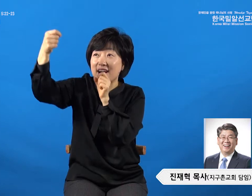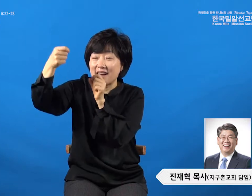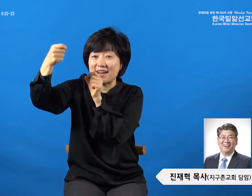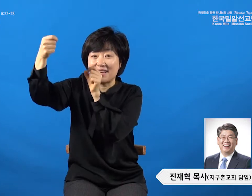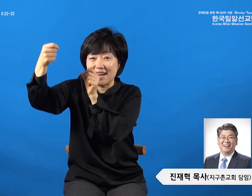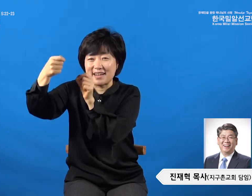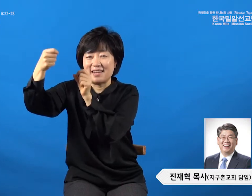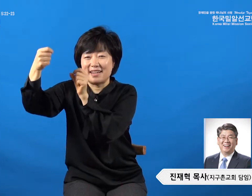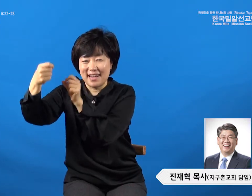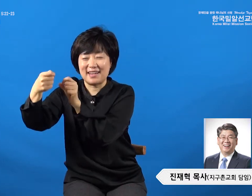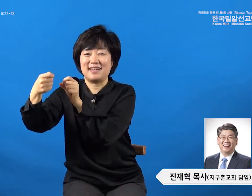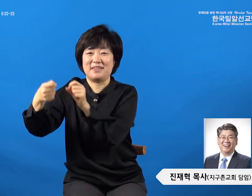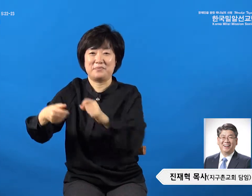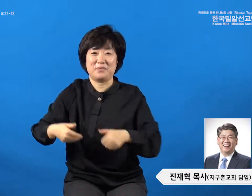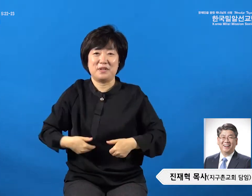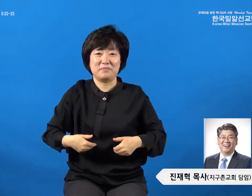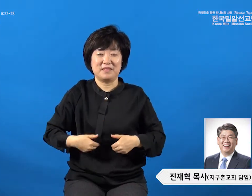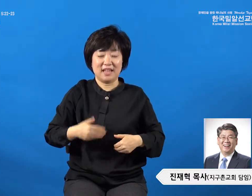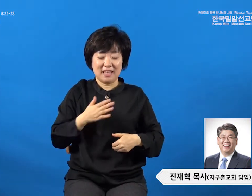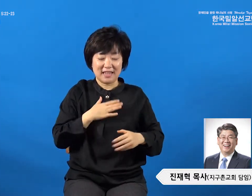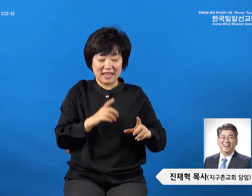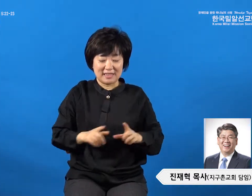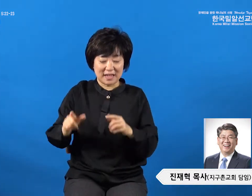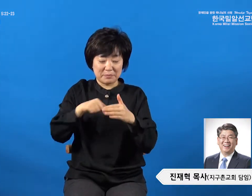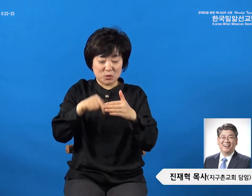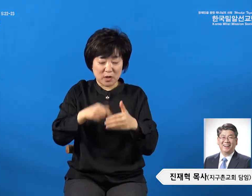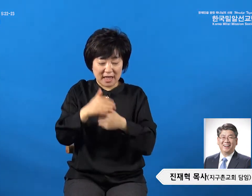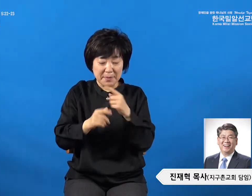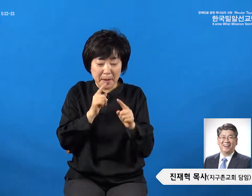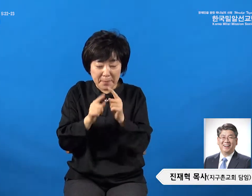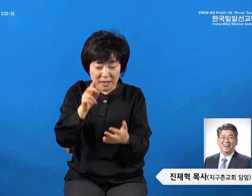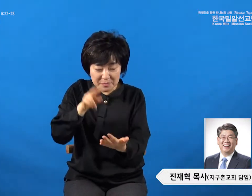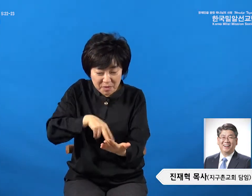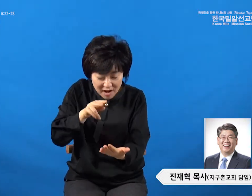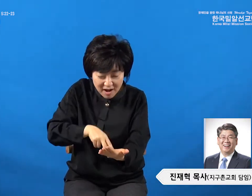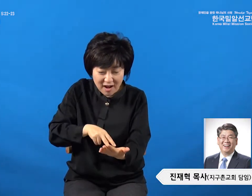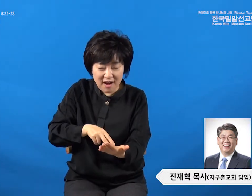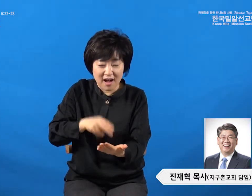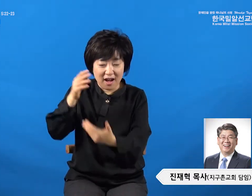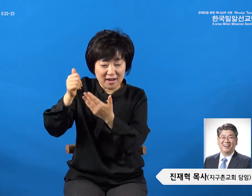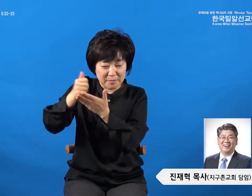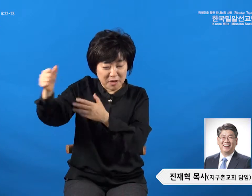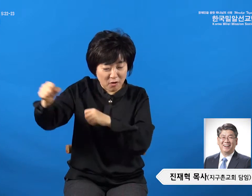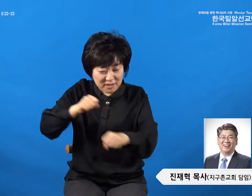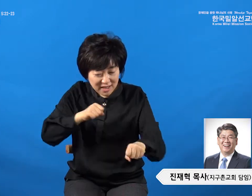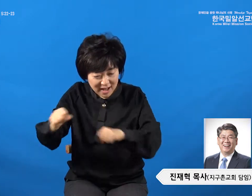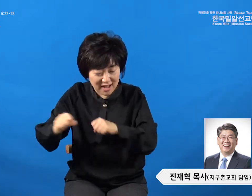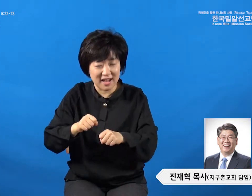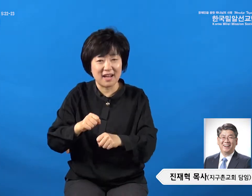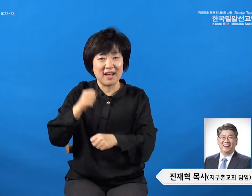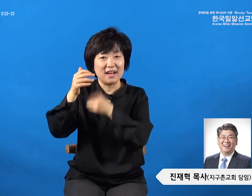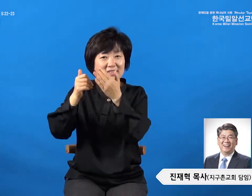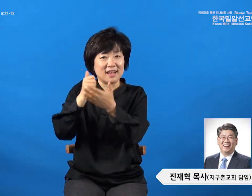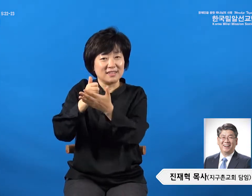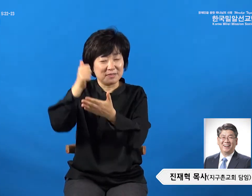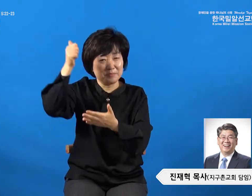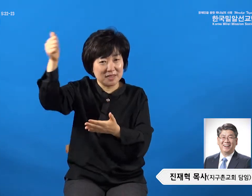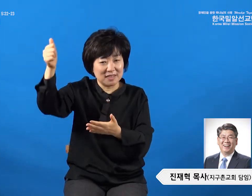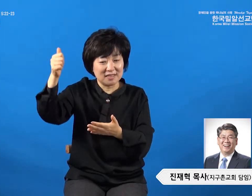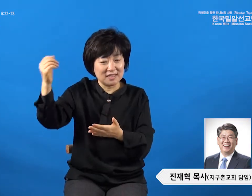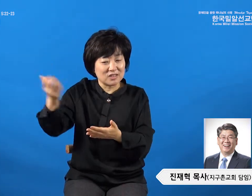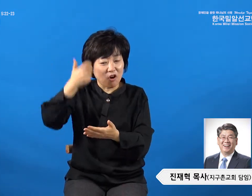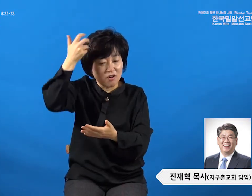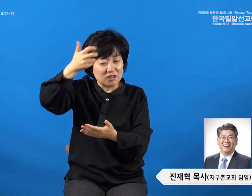우리는 가까이 나아가야 합니다. 내 삶에 하나님 말씀을 통해서 역사하시는 하나님, 내 삶